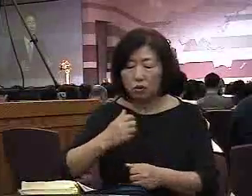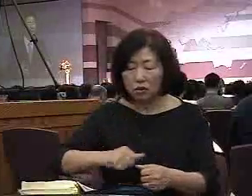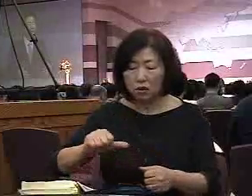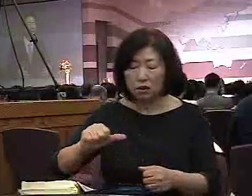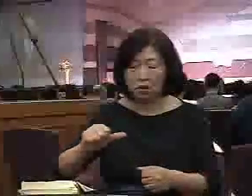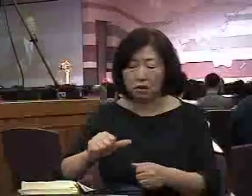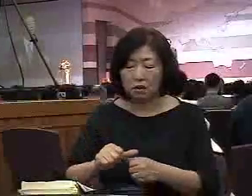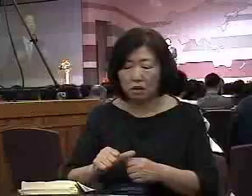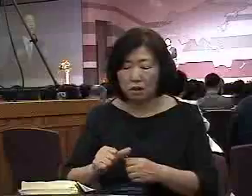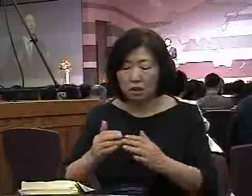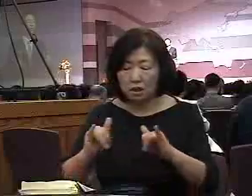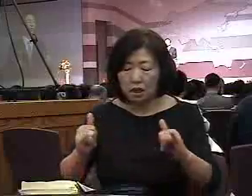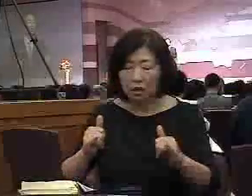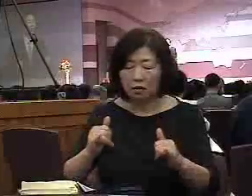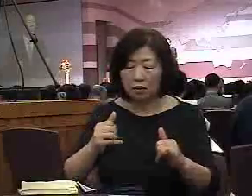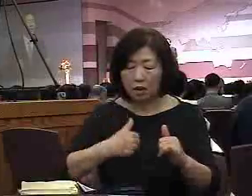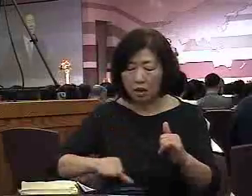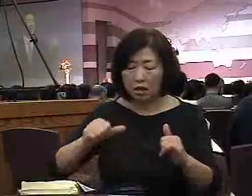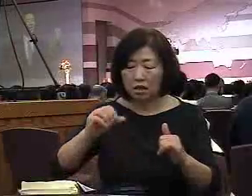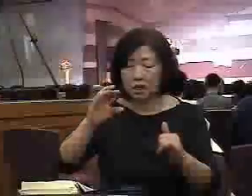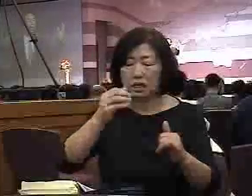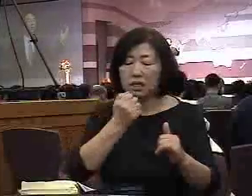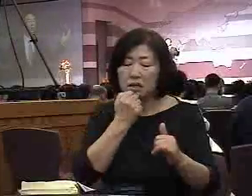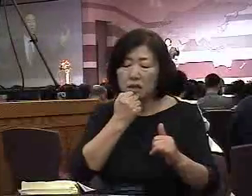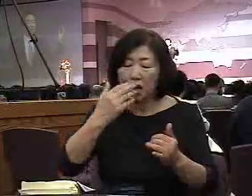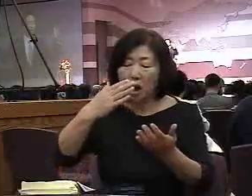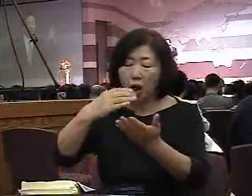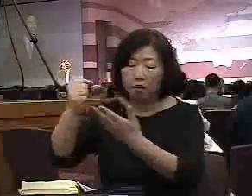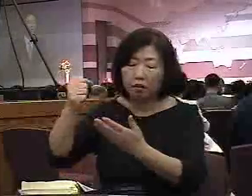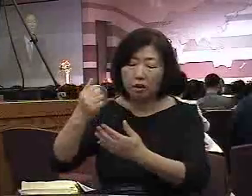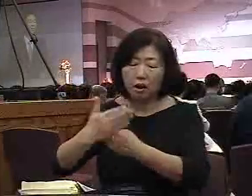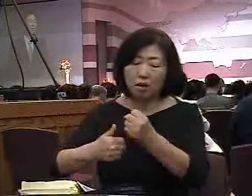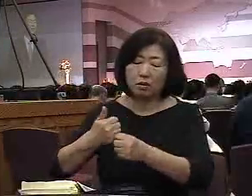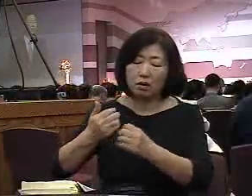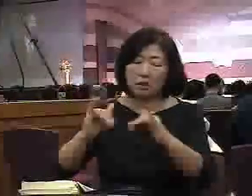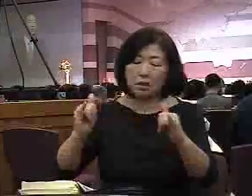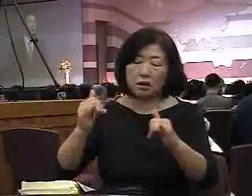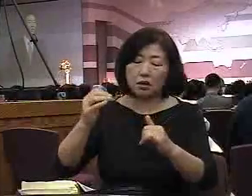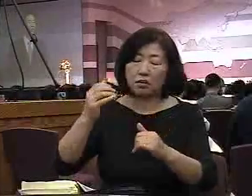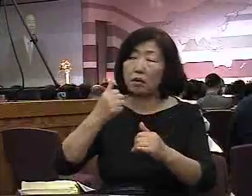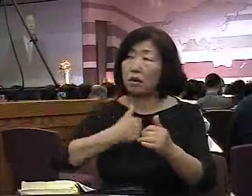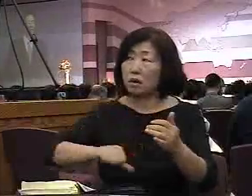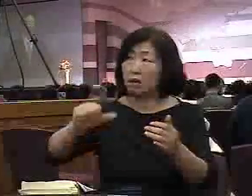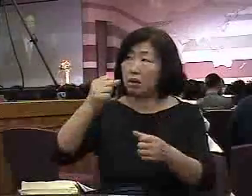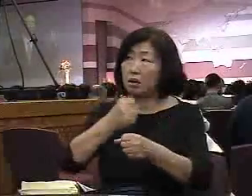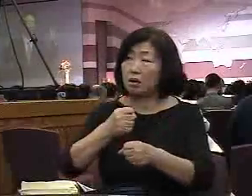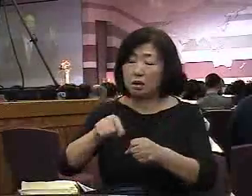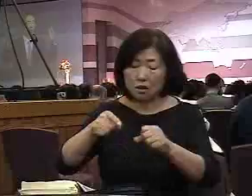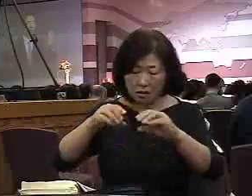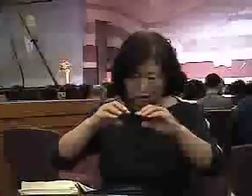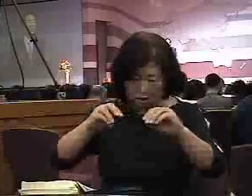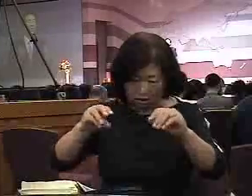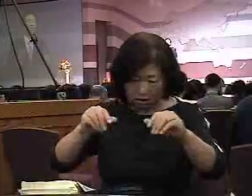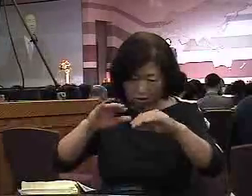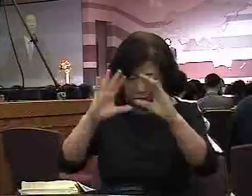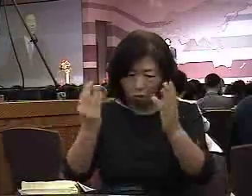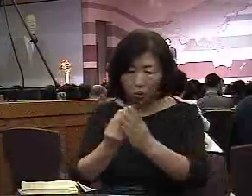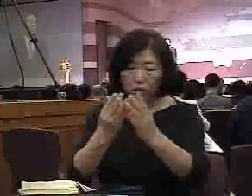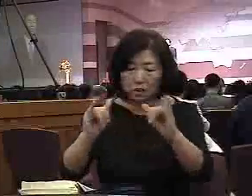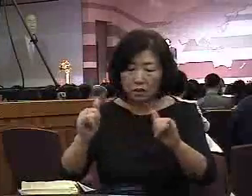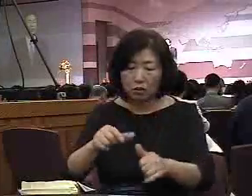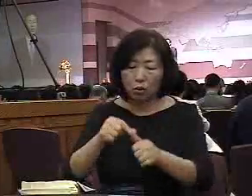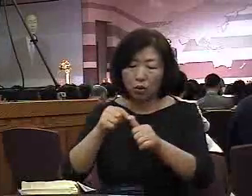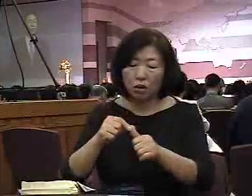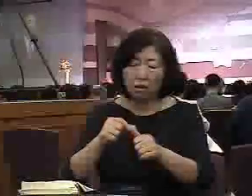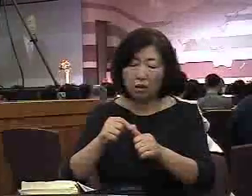독생자 사람의 아들 이삭을 받으시고 하나님의 아들 독생자를 사람의 아들을 만드셔서 이 땅의 모든 사람을